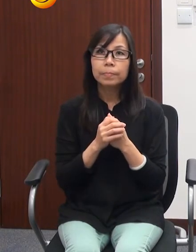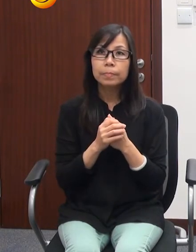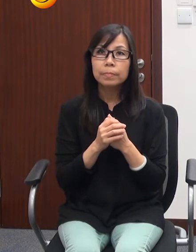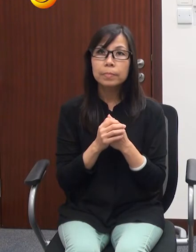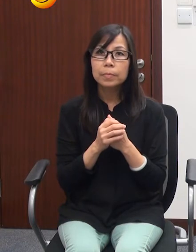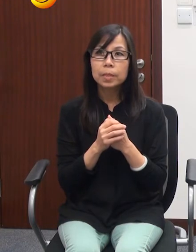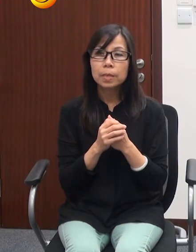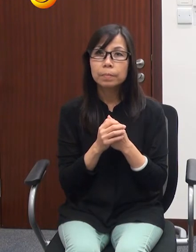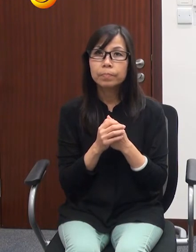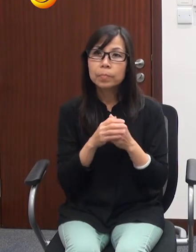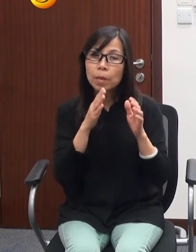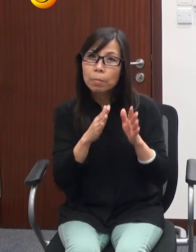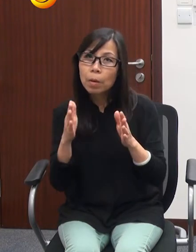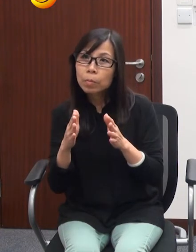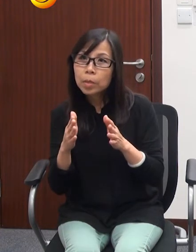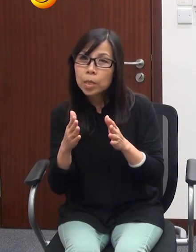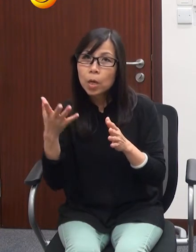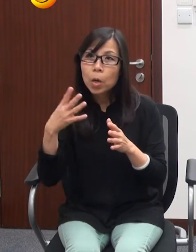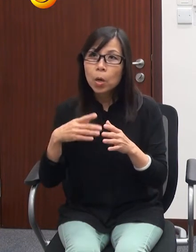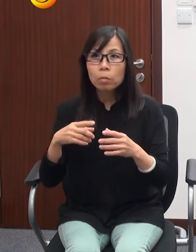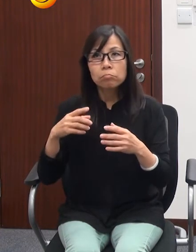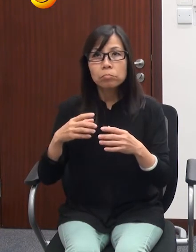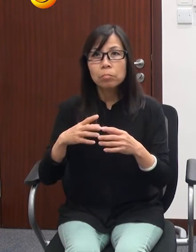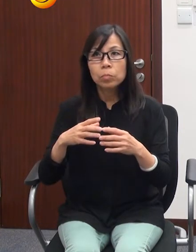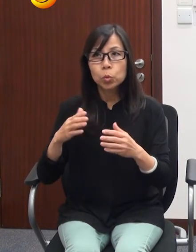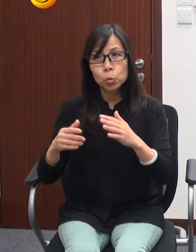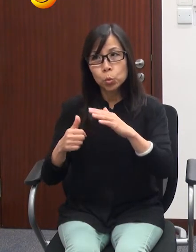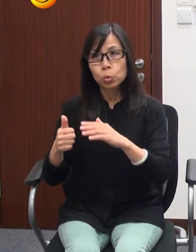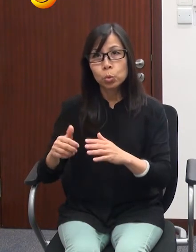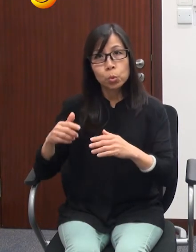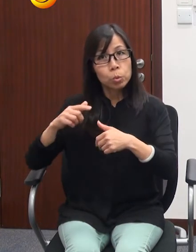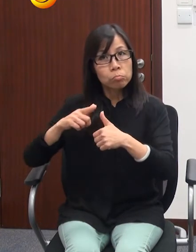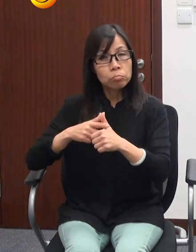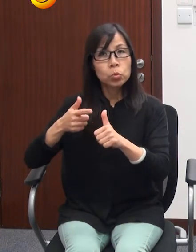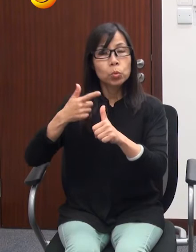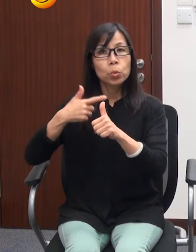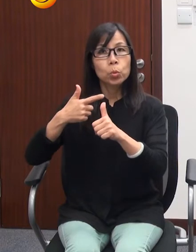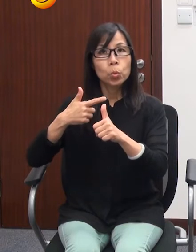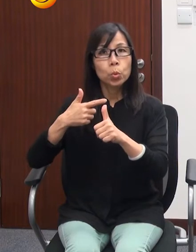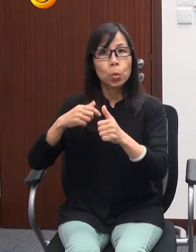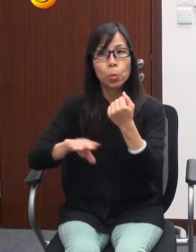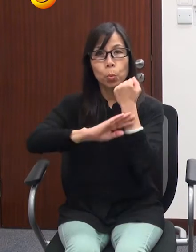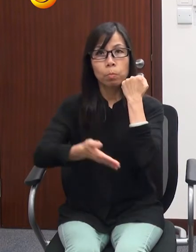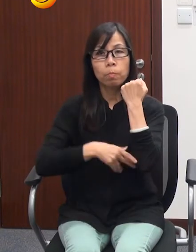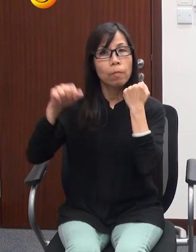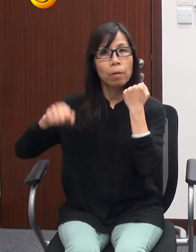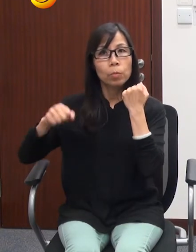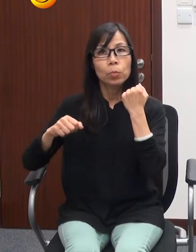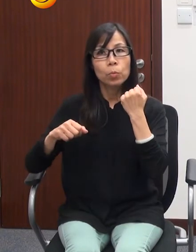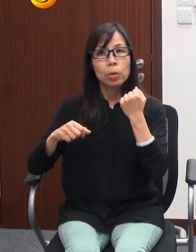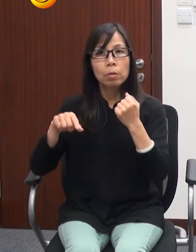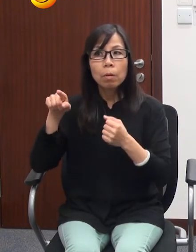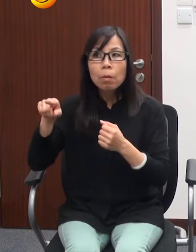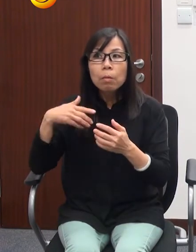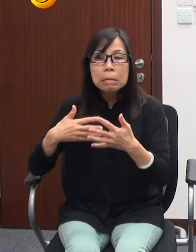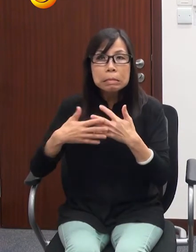是沒有處理到李國能建議的事情的，即是說特首還是很超然的，其實現 在最主要都是